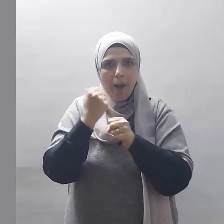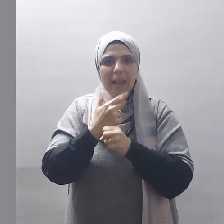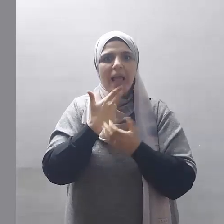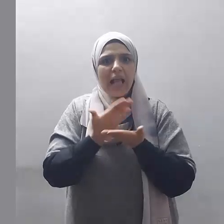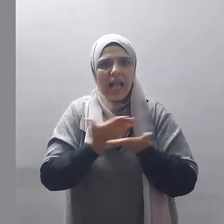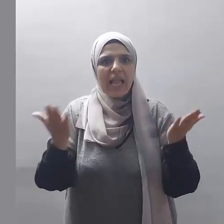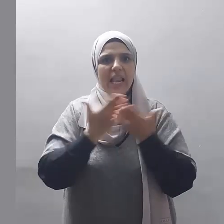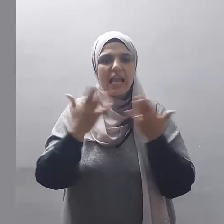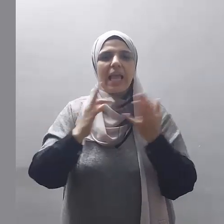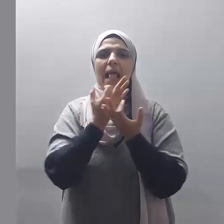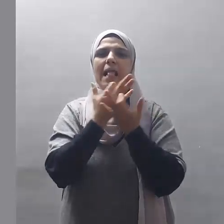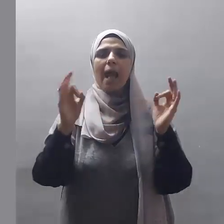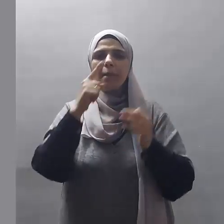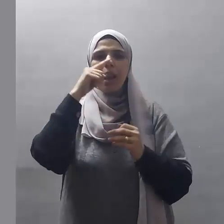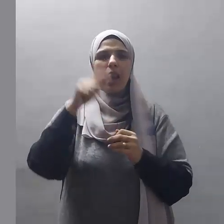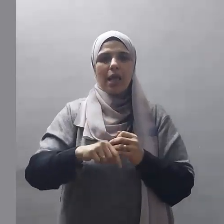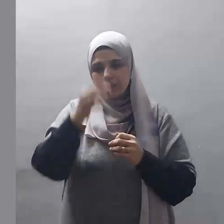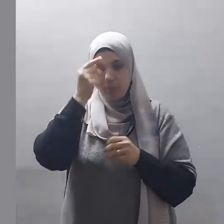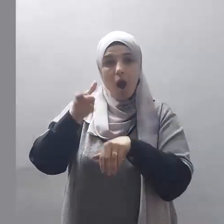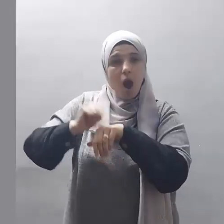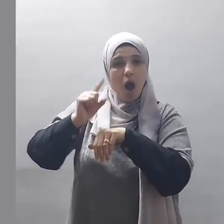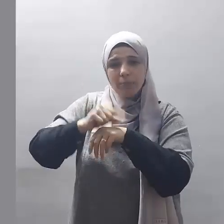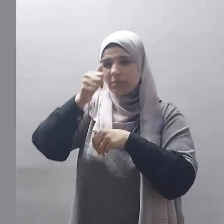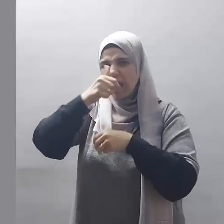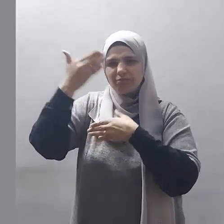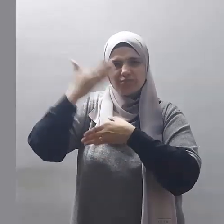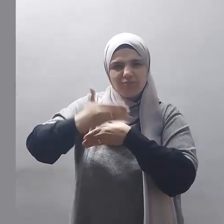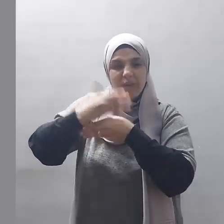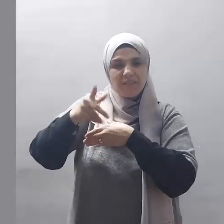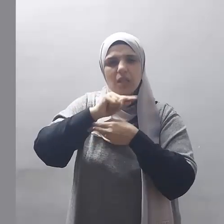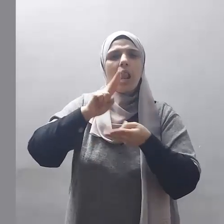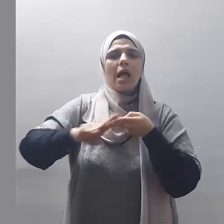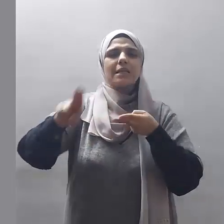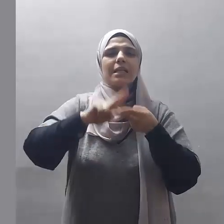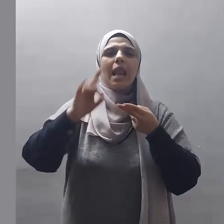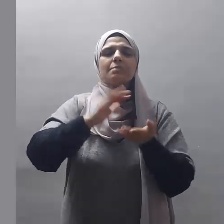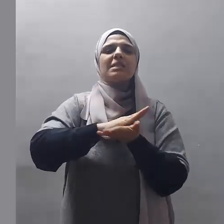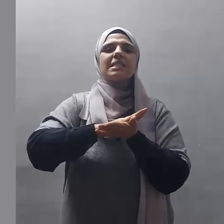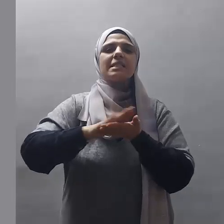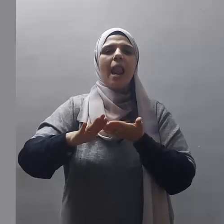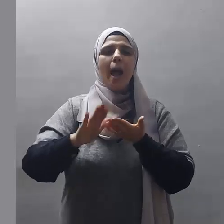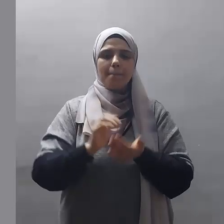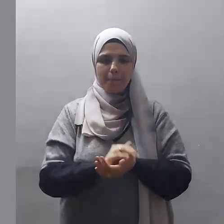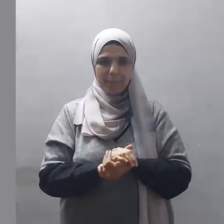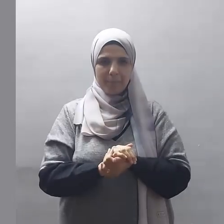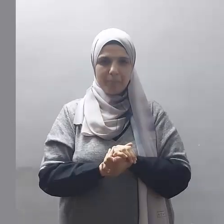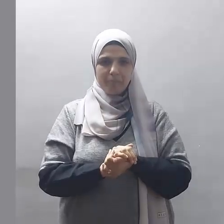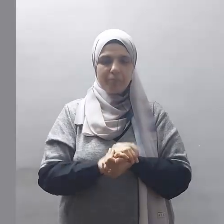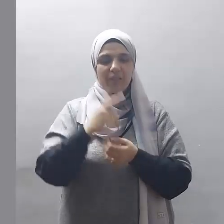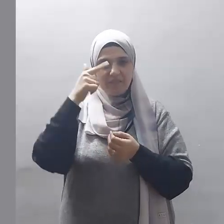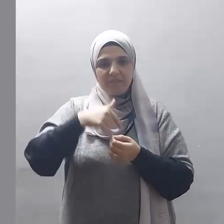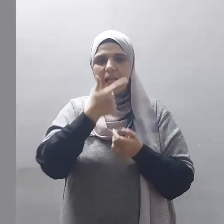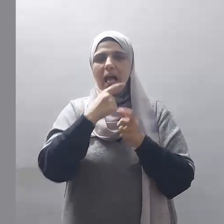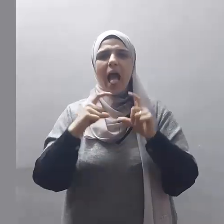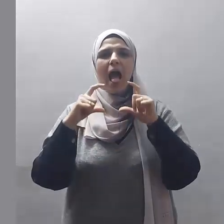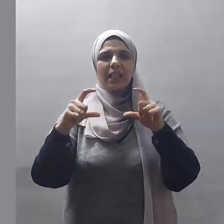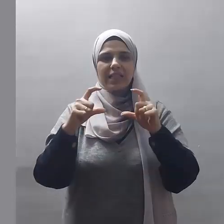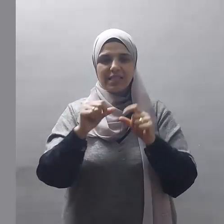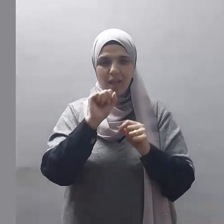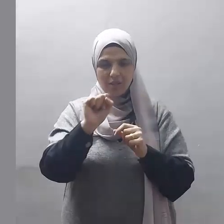عامه والى صله الرحم والصلح بين الناس بصفه خاصه وفي الحديث القدسي انا